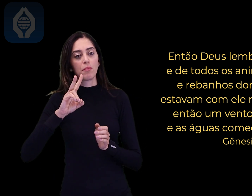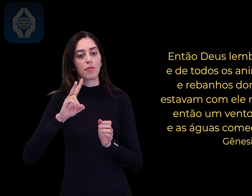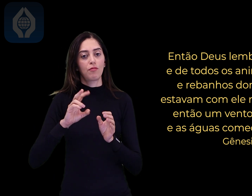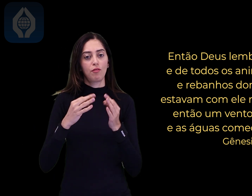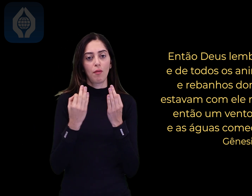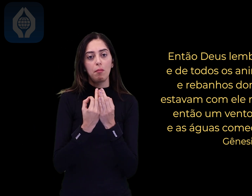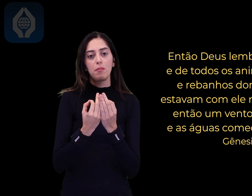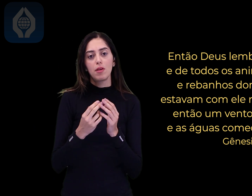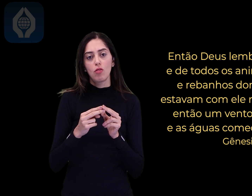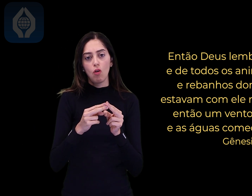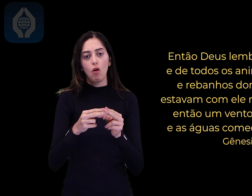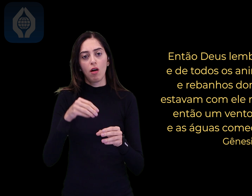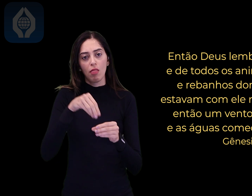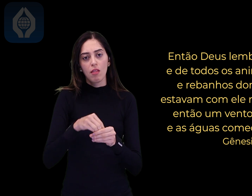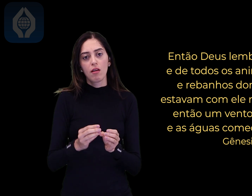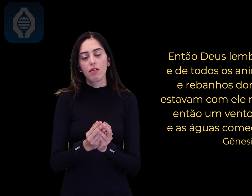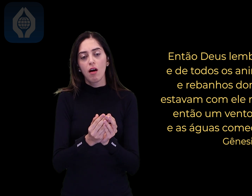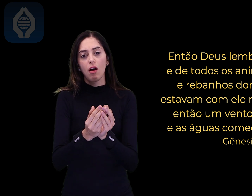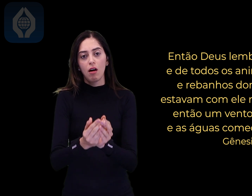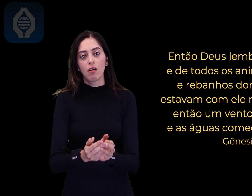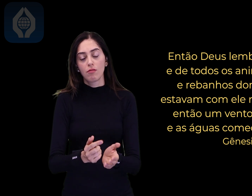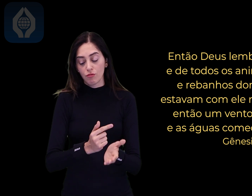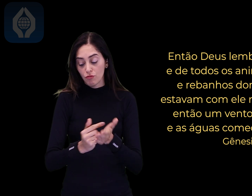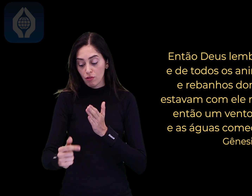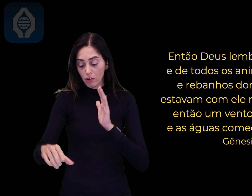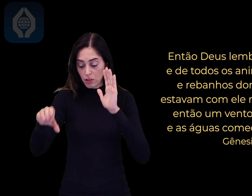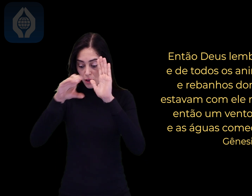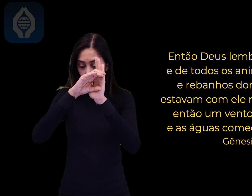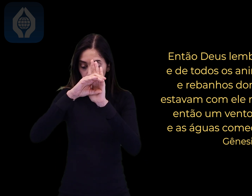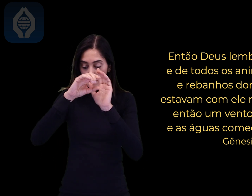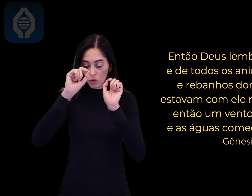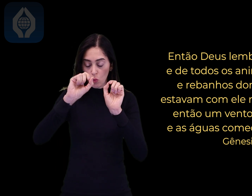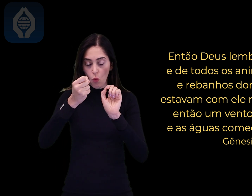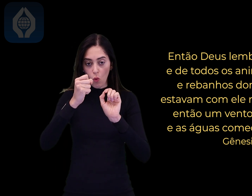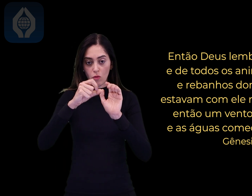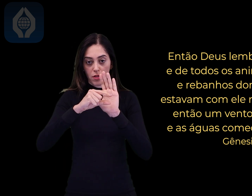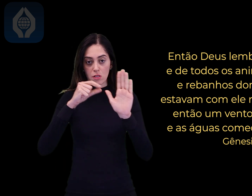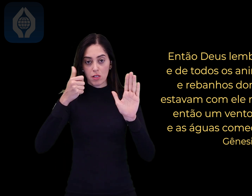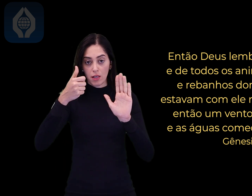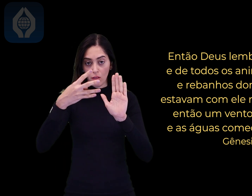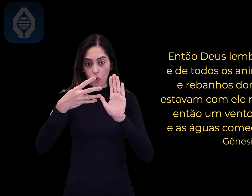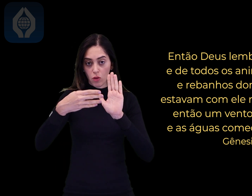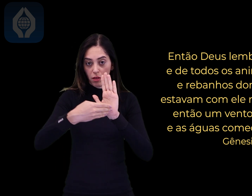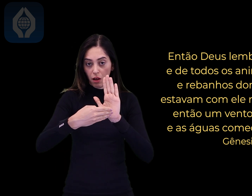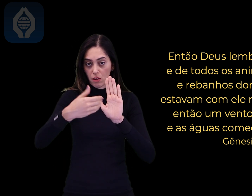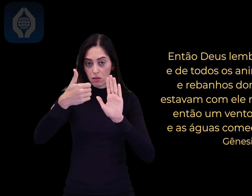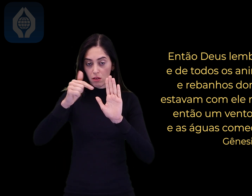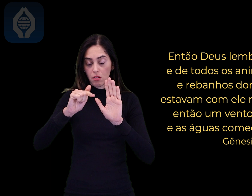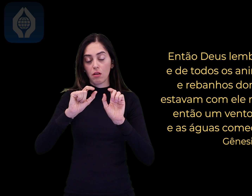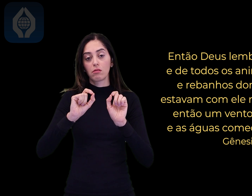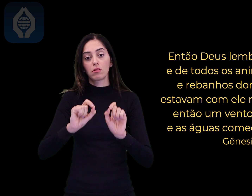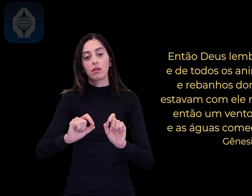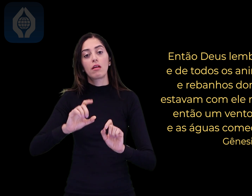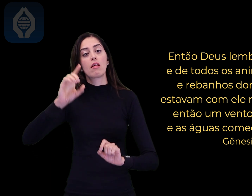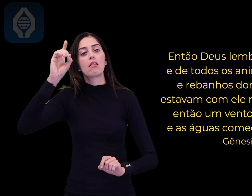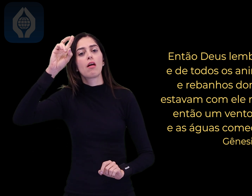Gênesis 8, de 1 a 4 e 14 a 17, quando diz assim: Então Deus lembrou-se de Noé e de todos os animais selvagens e